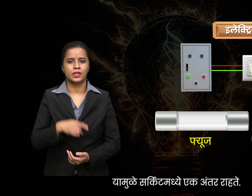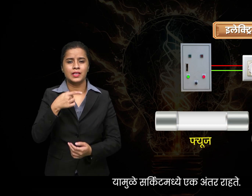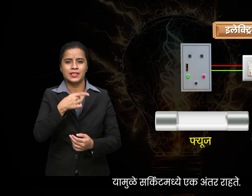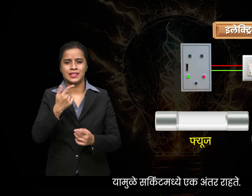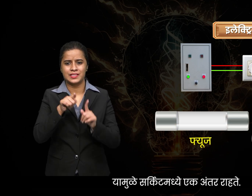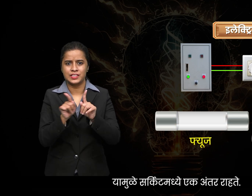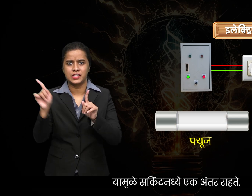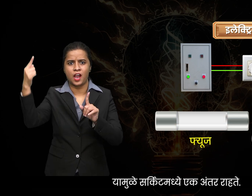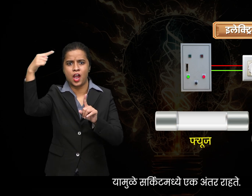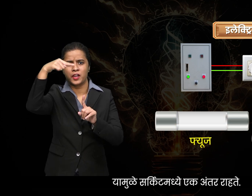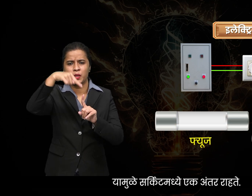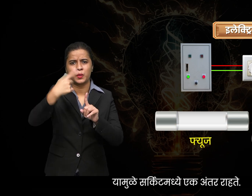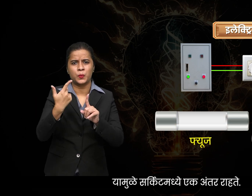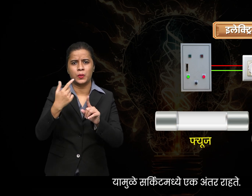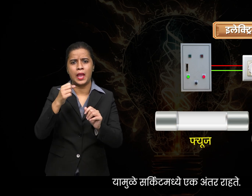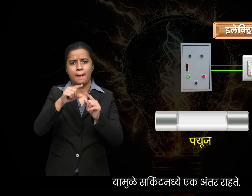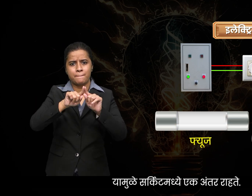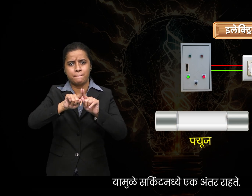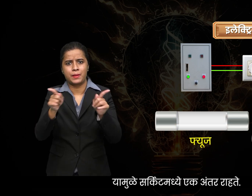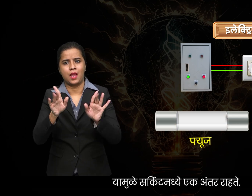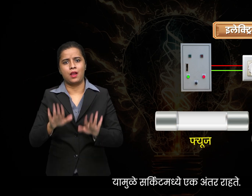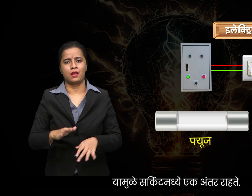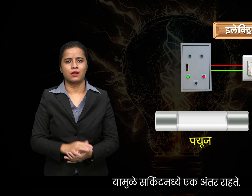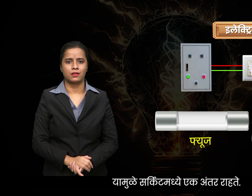यामुळे सर्किटमध्ये एक अंतर राहते.